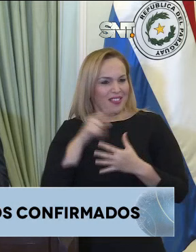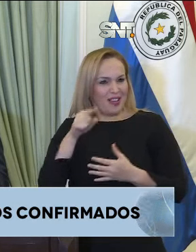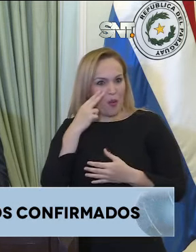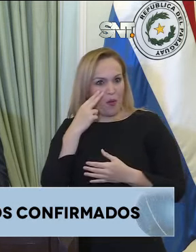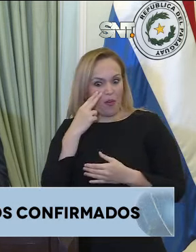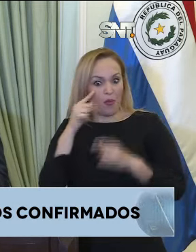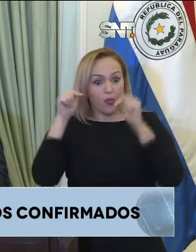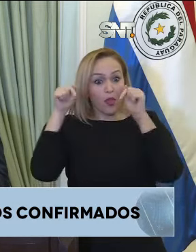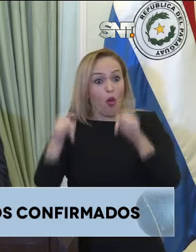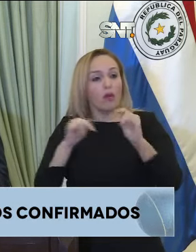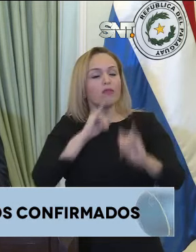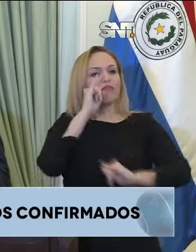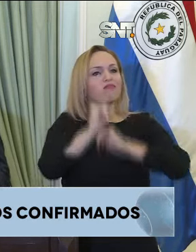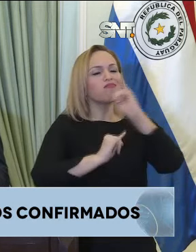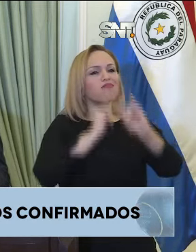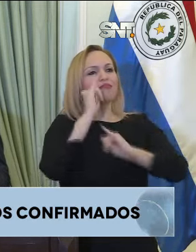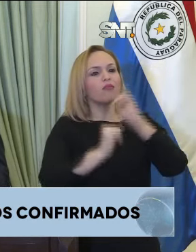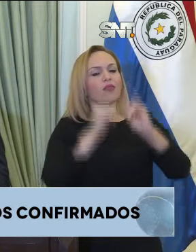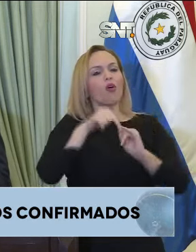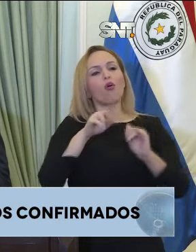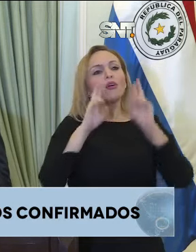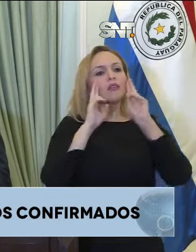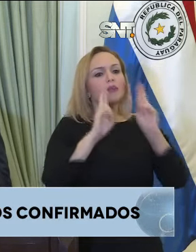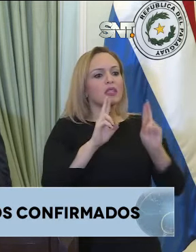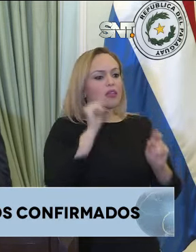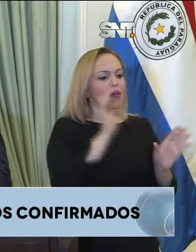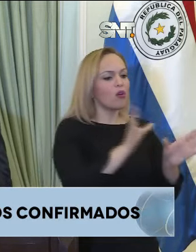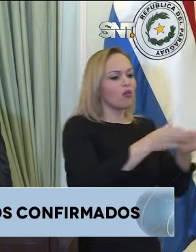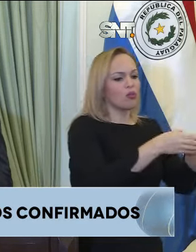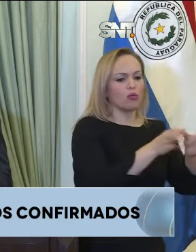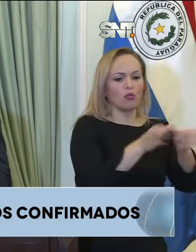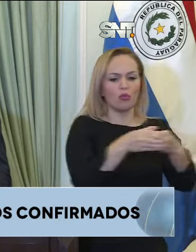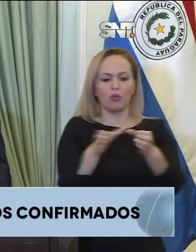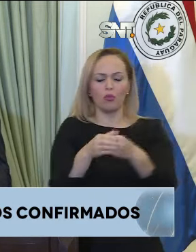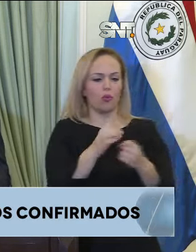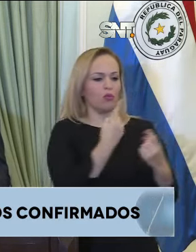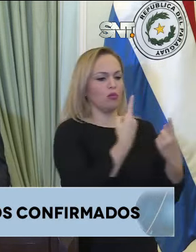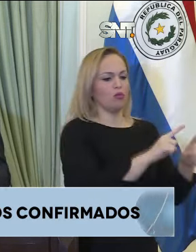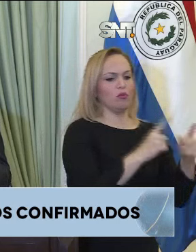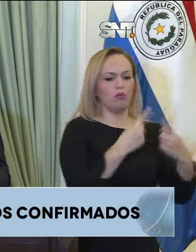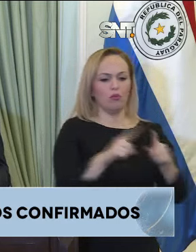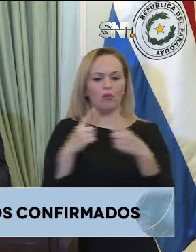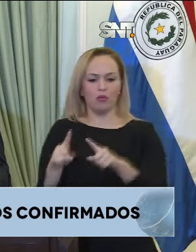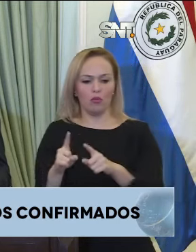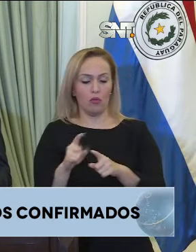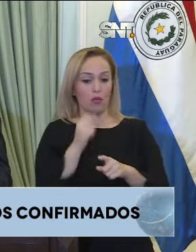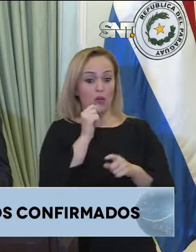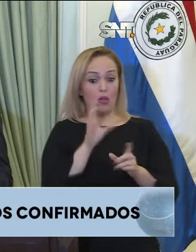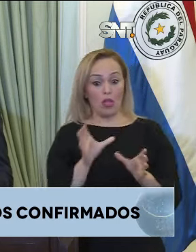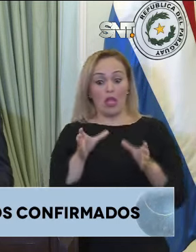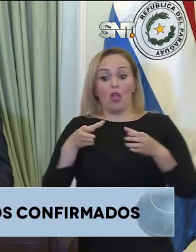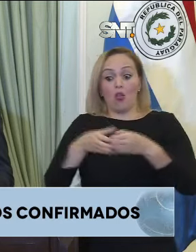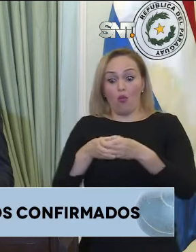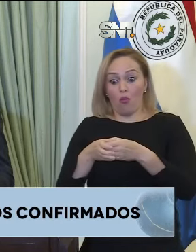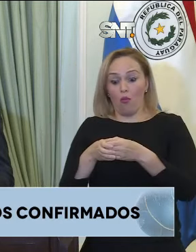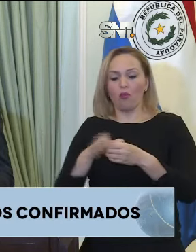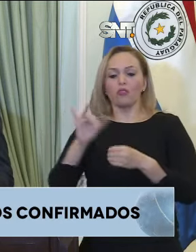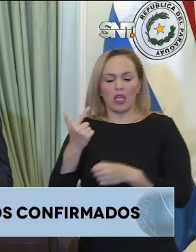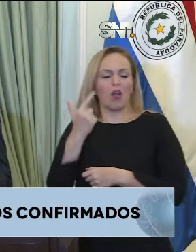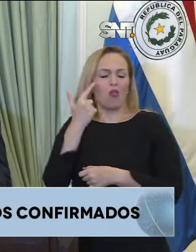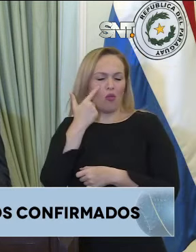los que hoy anunciamos están representados en cada uno de estos grupos. Tenemos tres en el grupo de contactos de casos